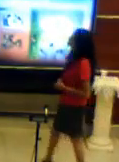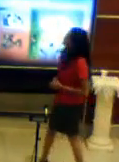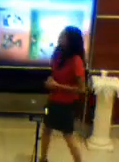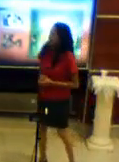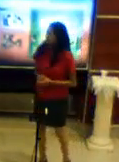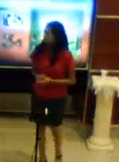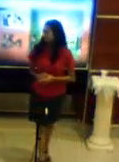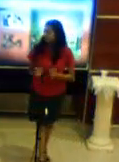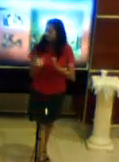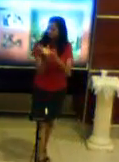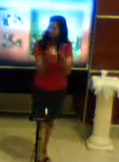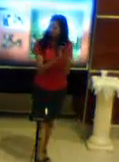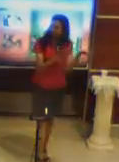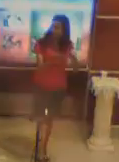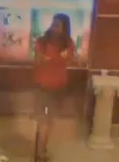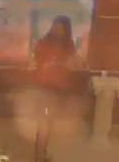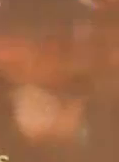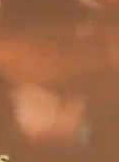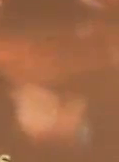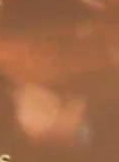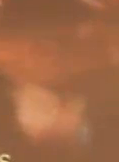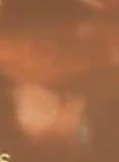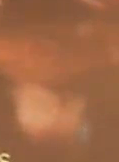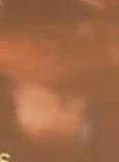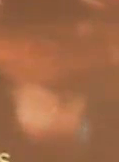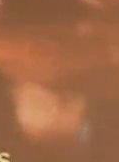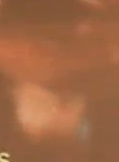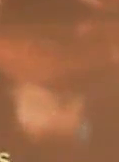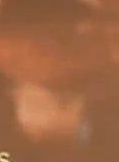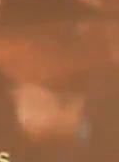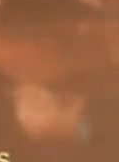pecador. Mientras por ti